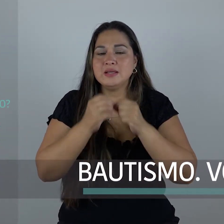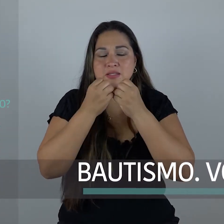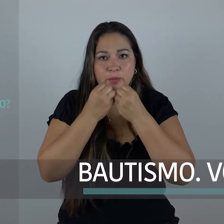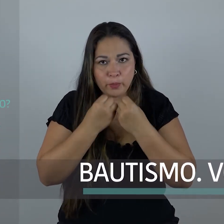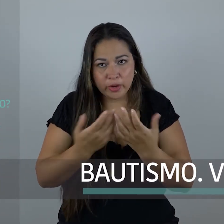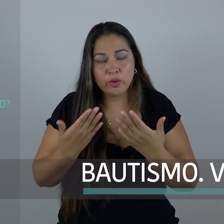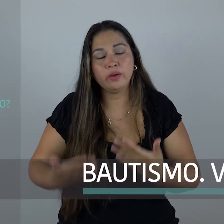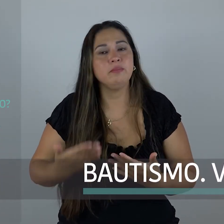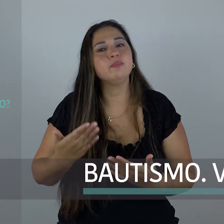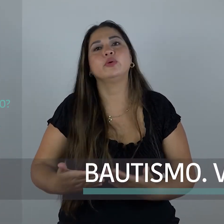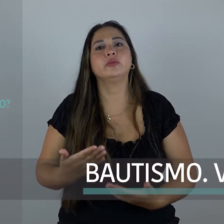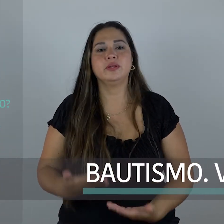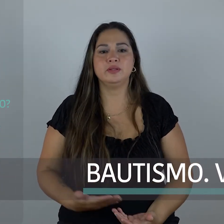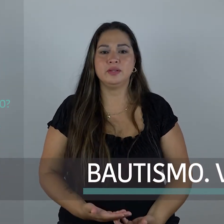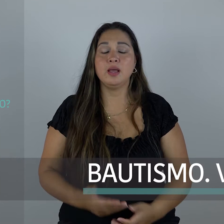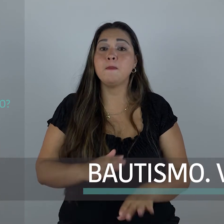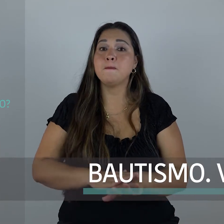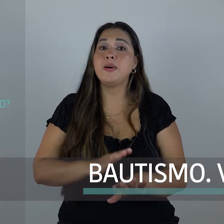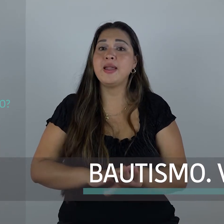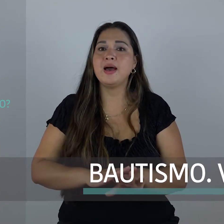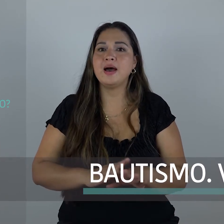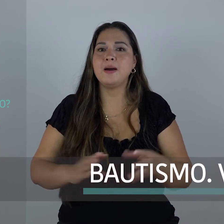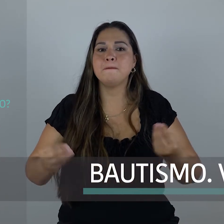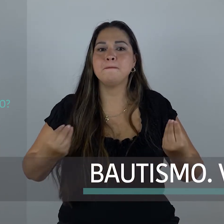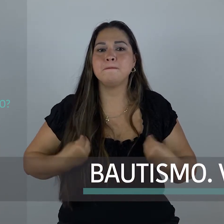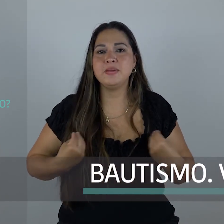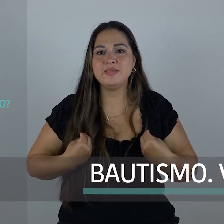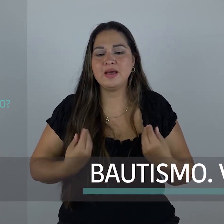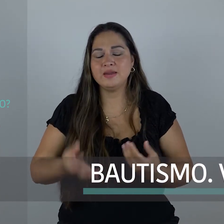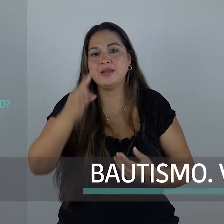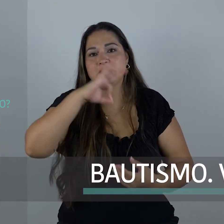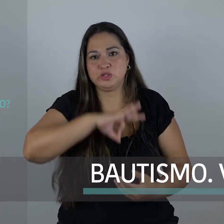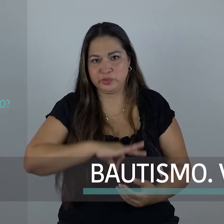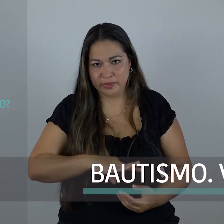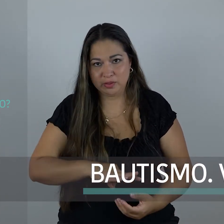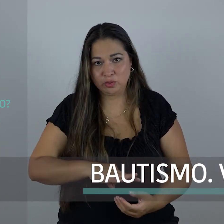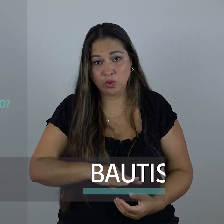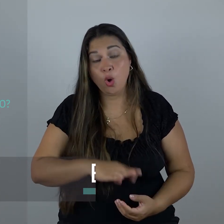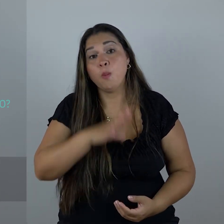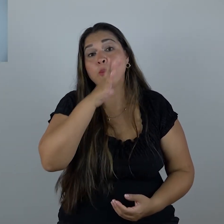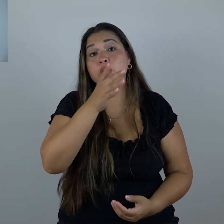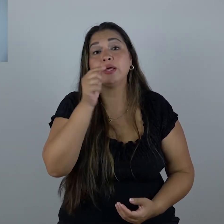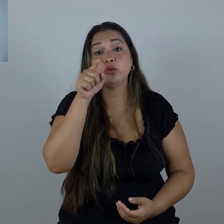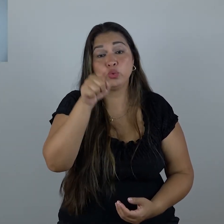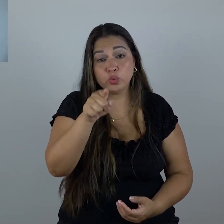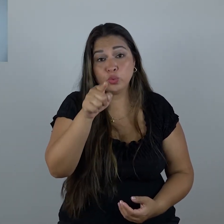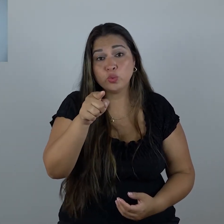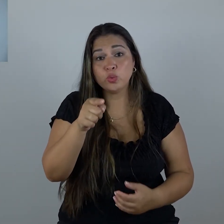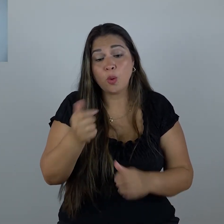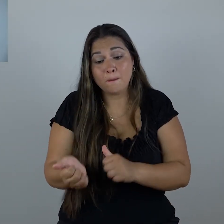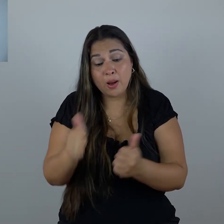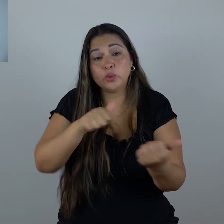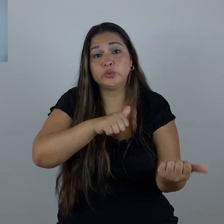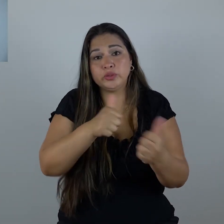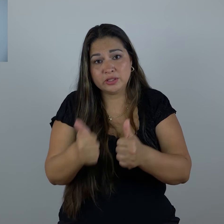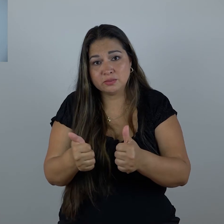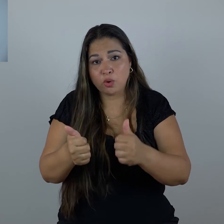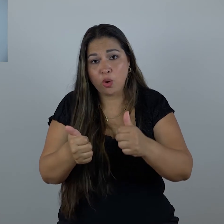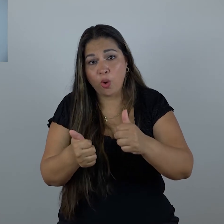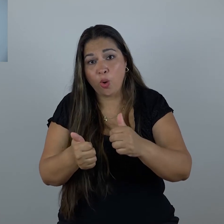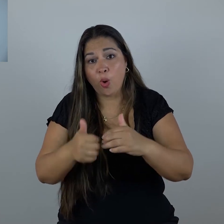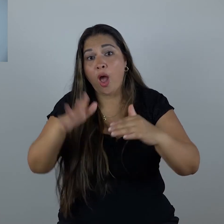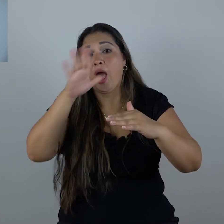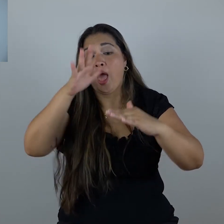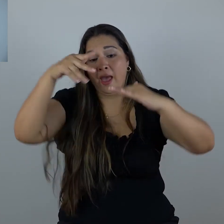de Dios, en esa vida del Espíritu. Tú eres empapado, tú eres sumergido. El valor que tiene